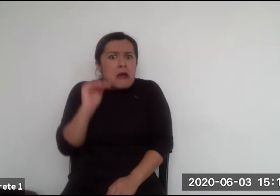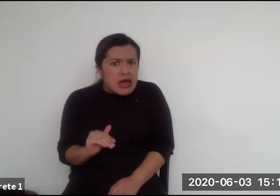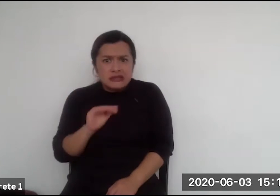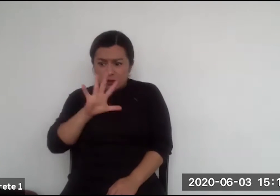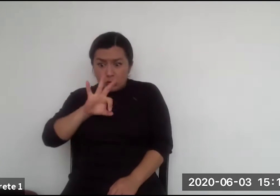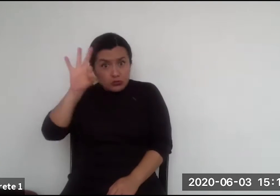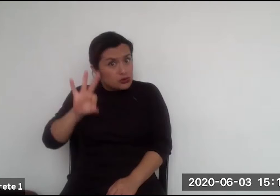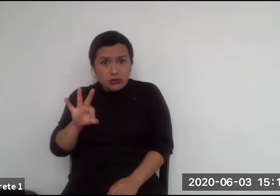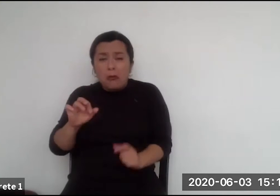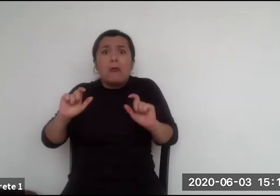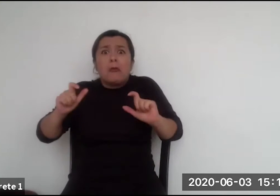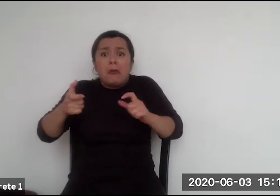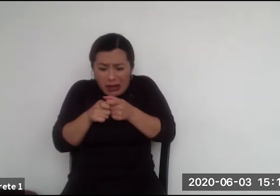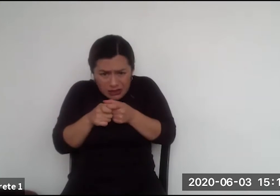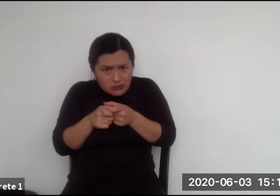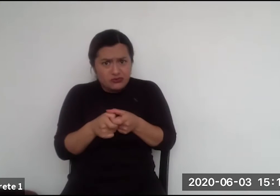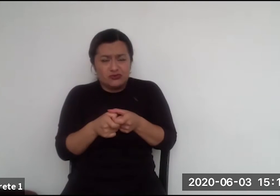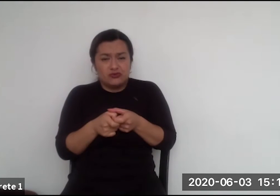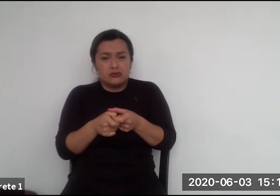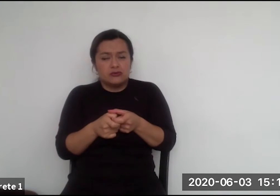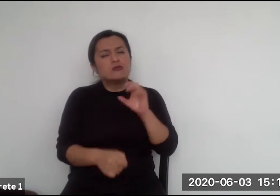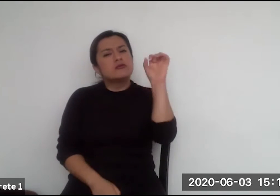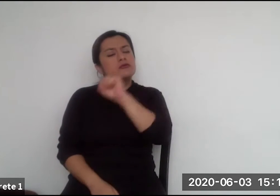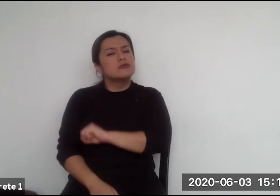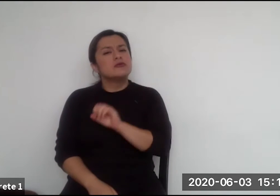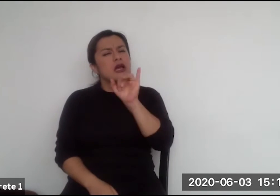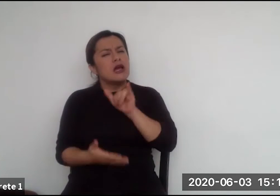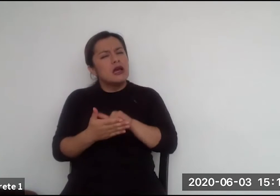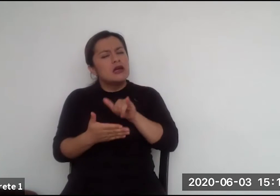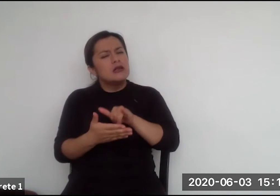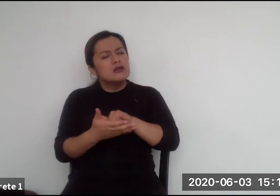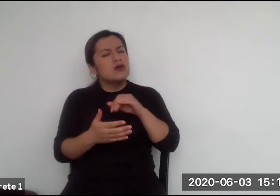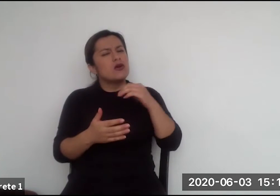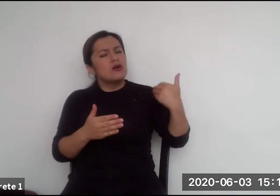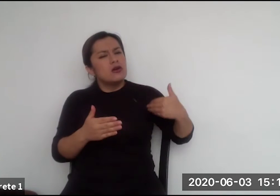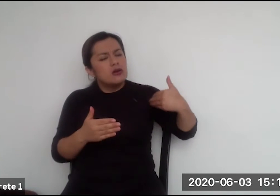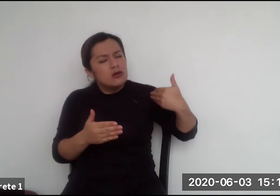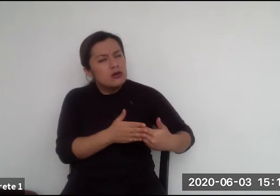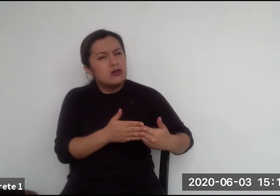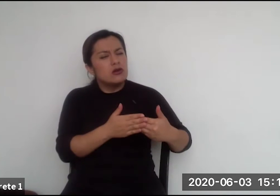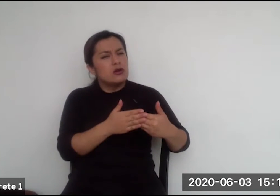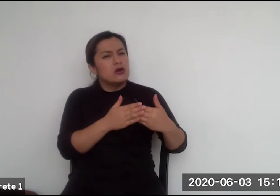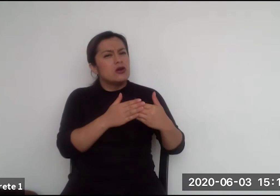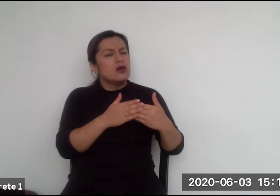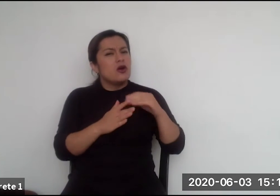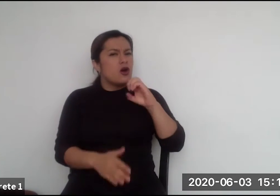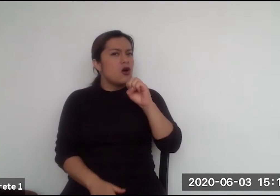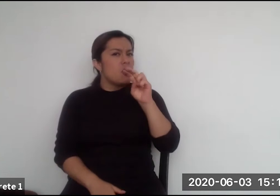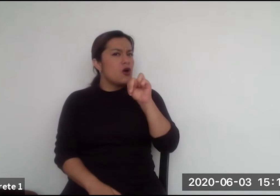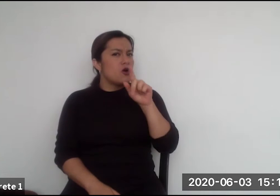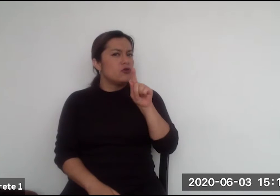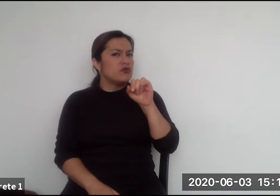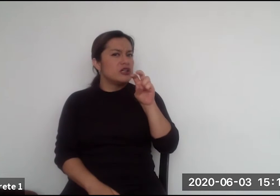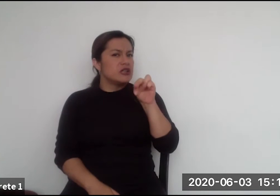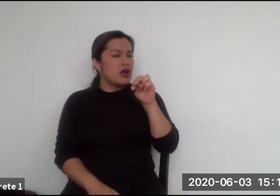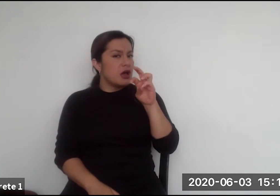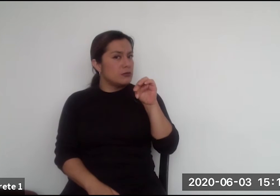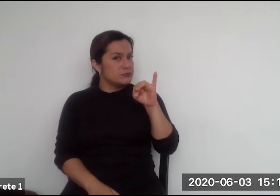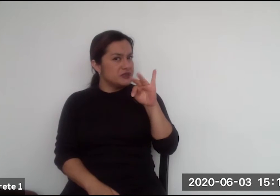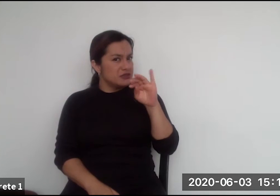los confinamientos continuos existentes tendrán un